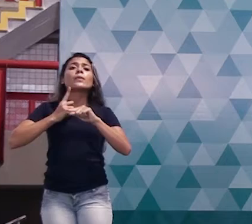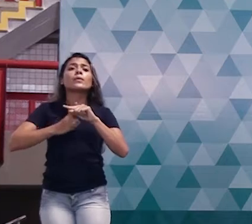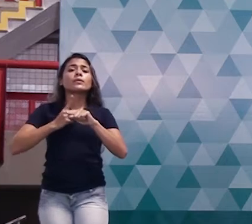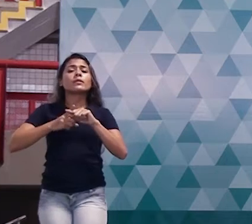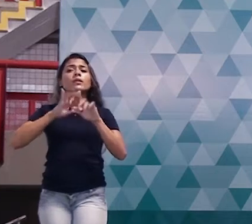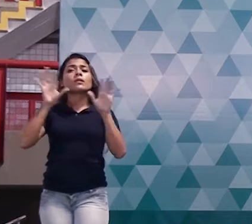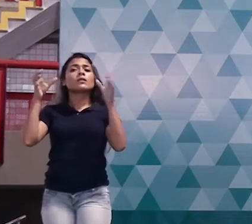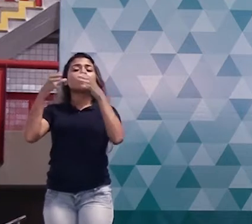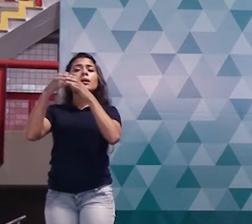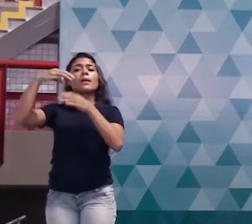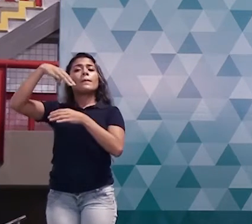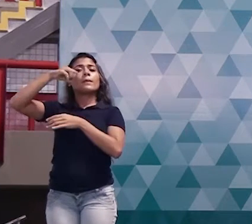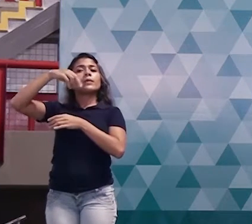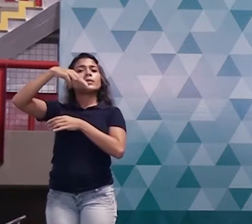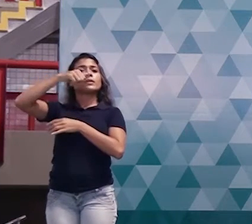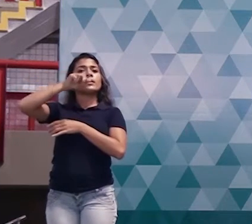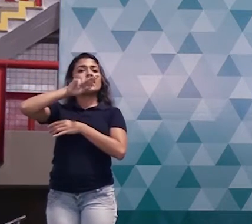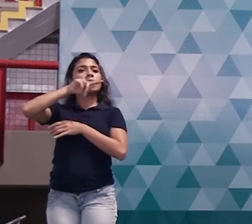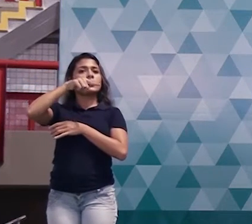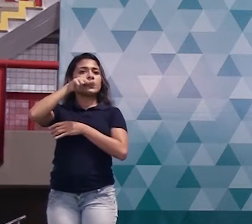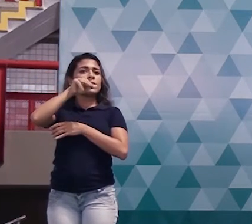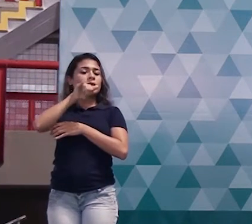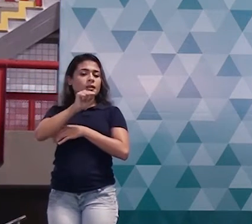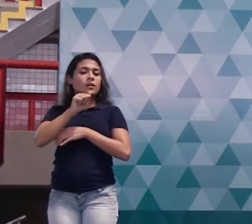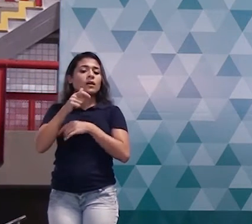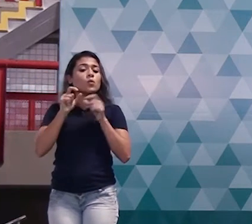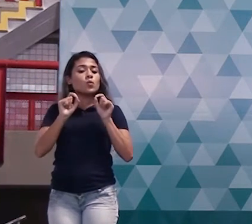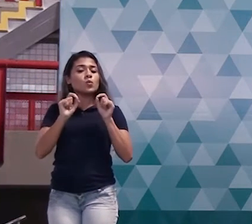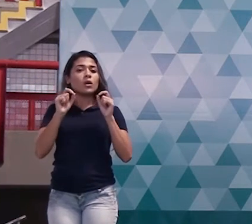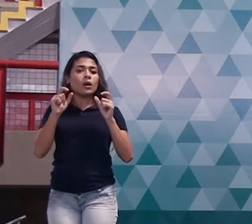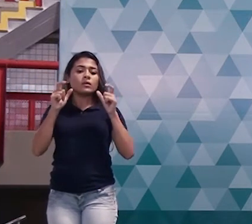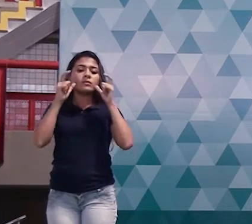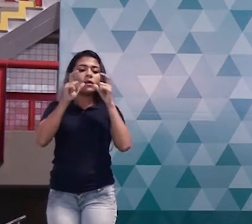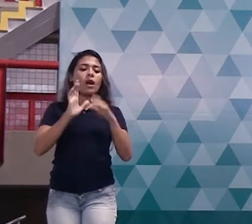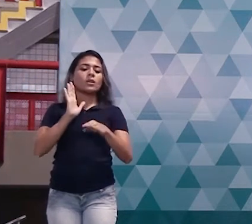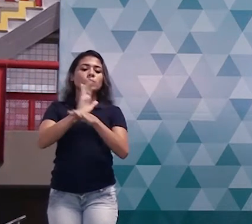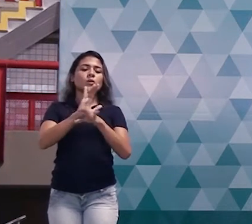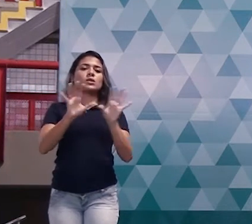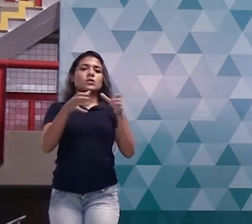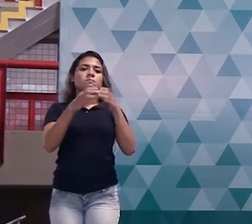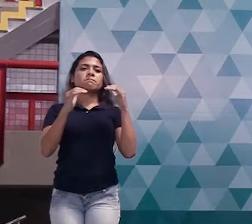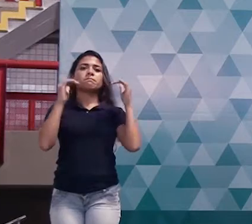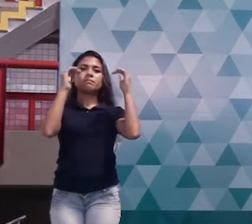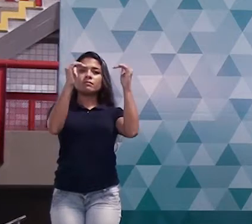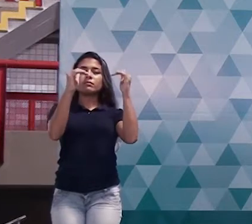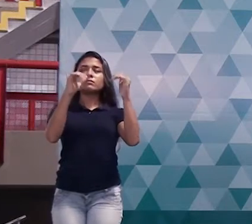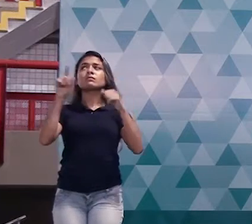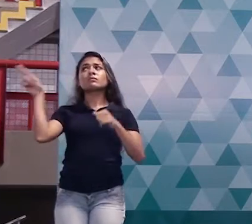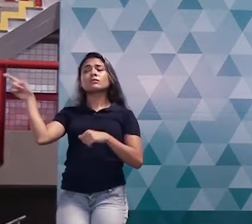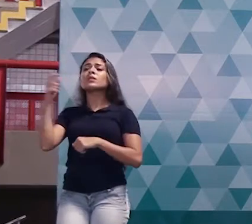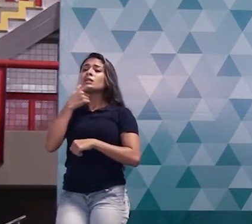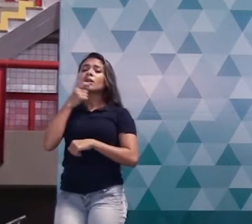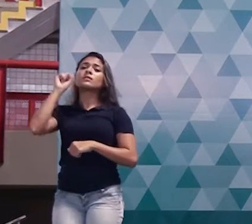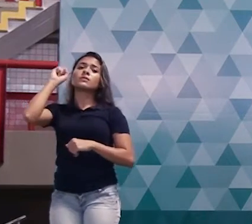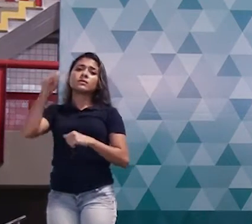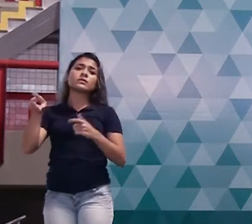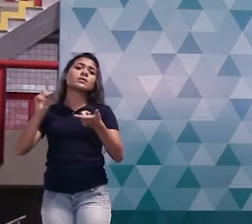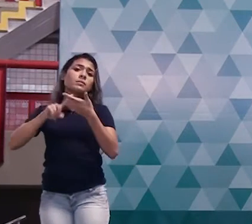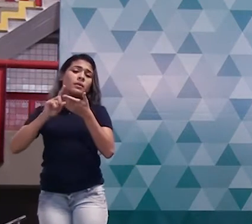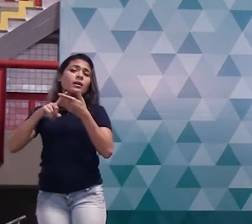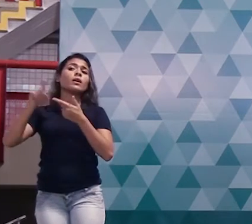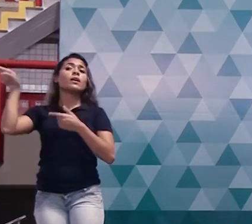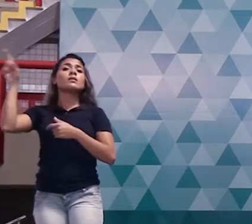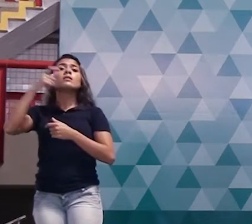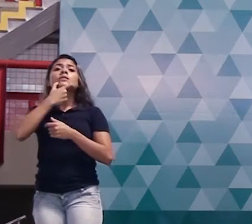monarquia simbolizava os interesses desses grupos. E a Inglaterra era beneficiada sim. Lógico que a Inglaterra nos emprestou inclusive